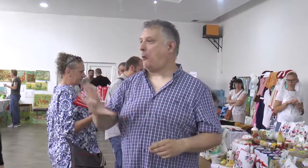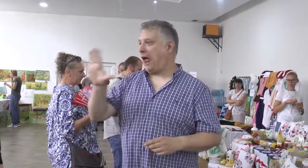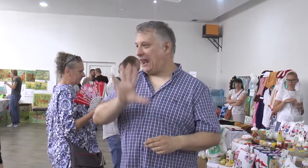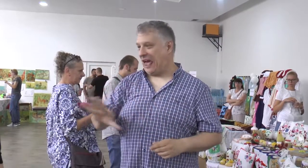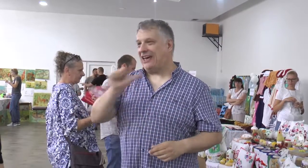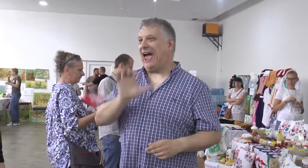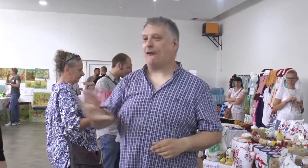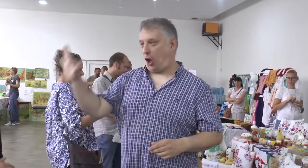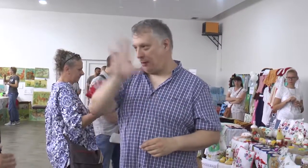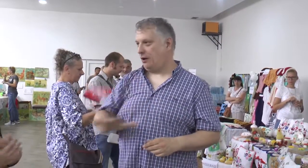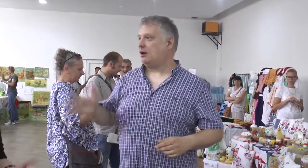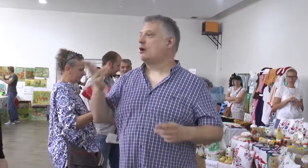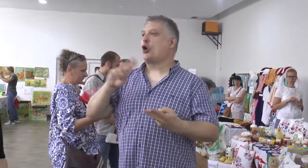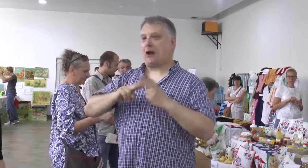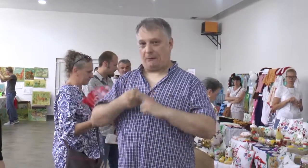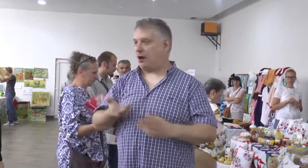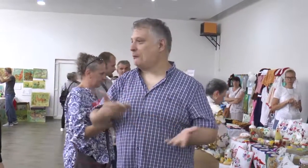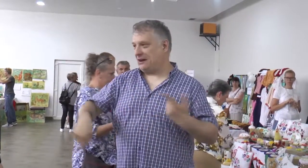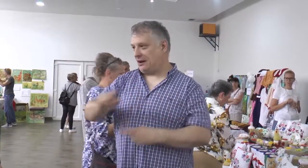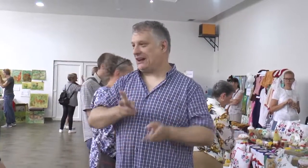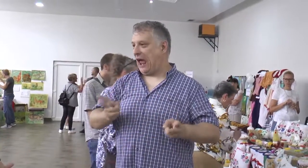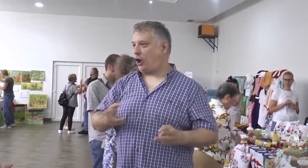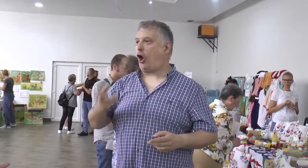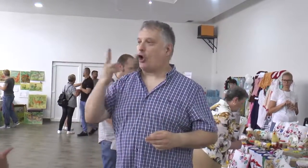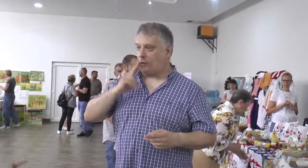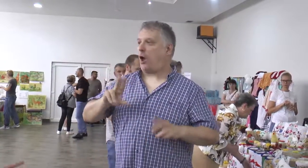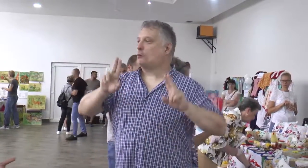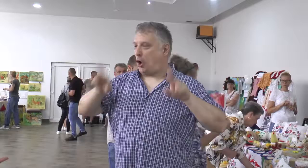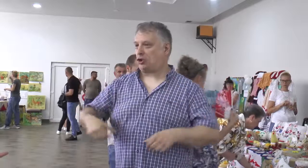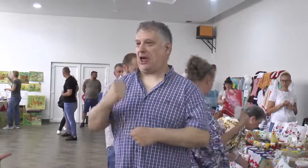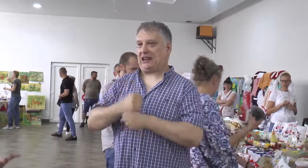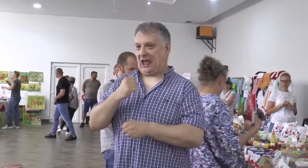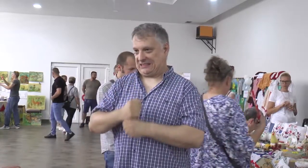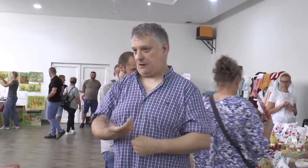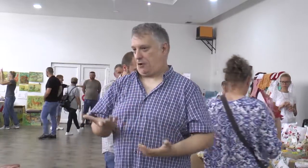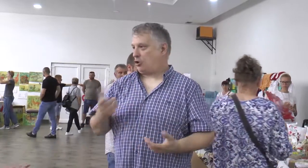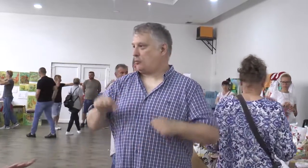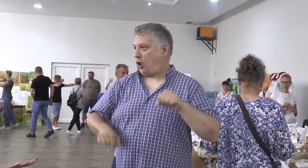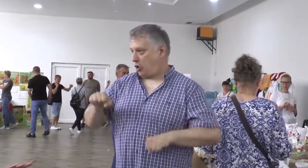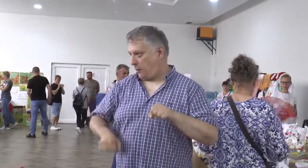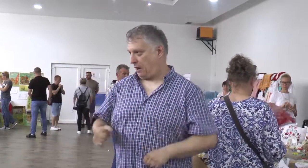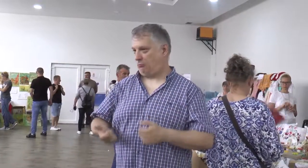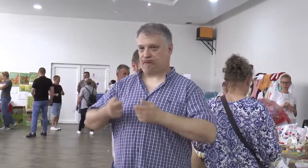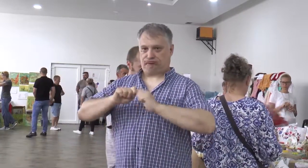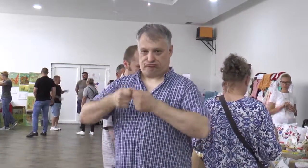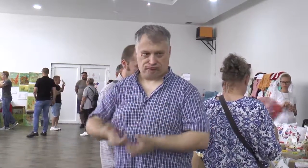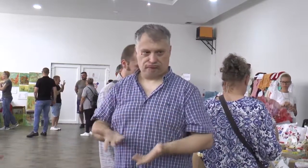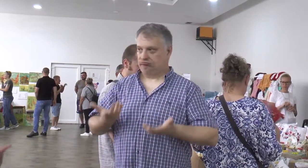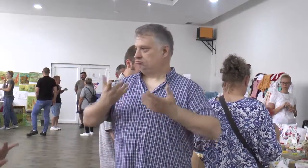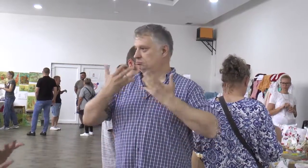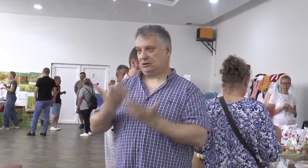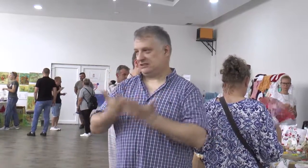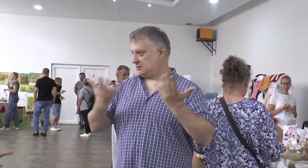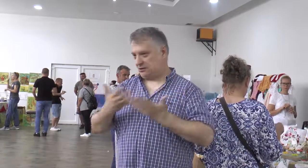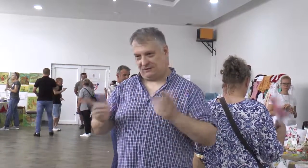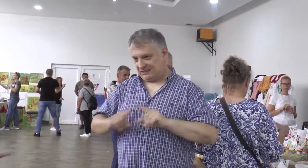Ne samo da vide u Srbiji kako smo mi ovde dočekani, nego i svuda i u mnogo drugim zemljama, kako smo i